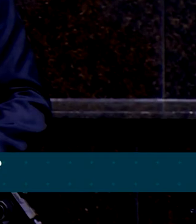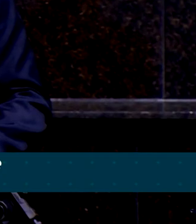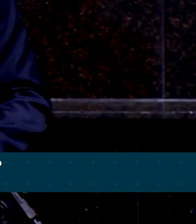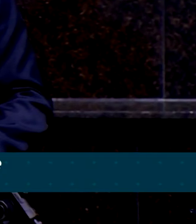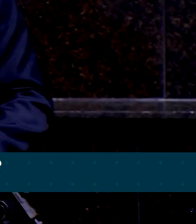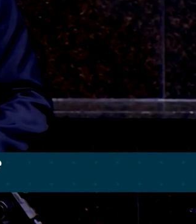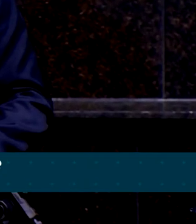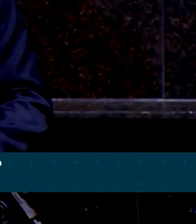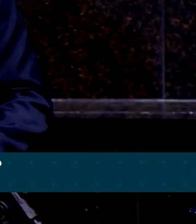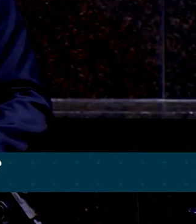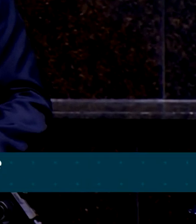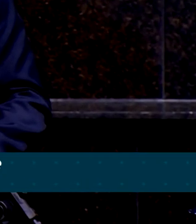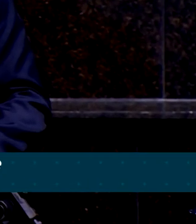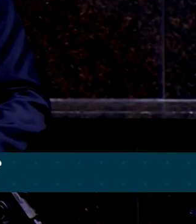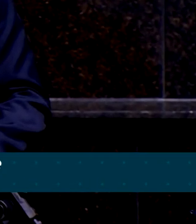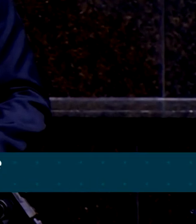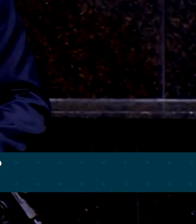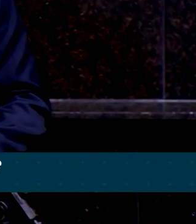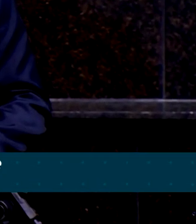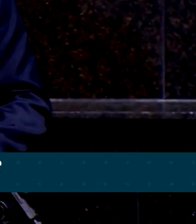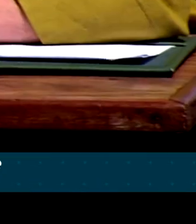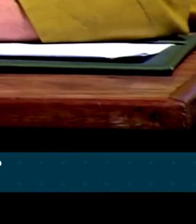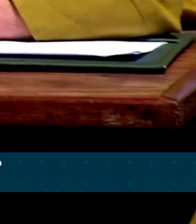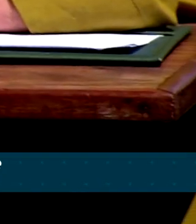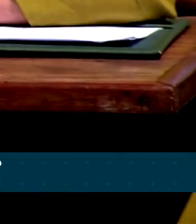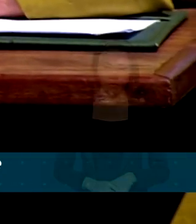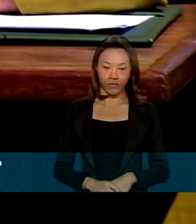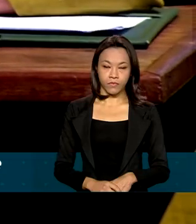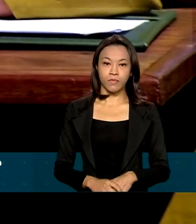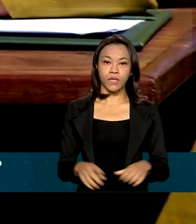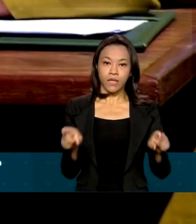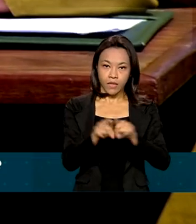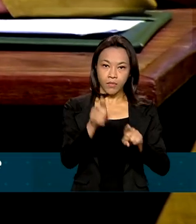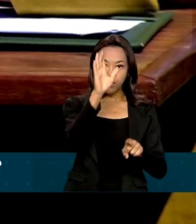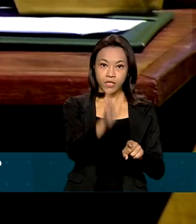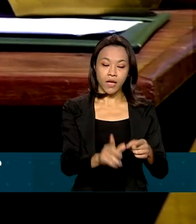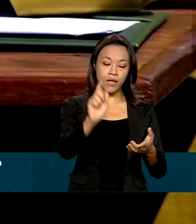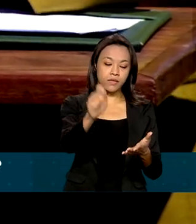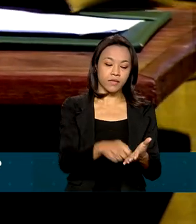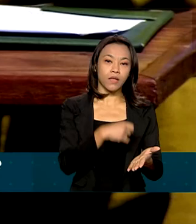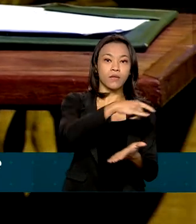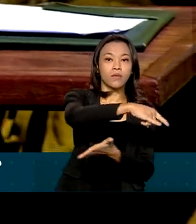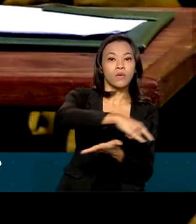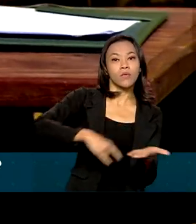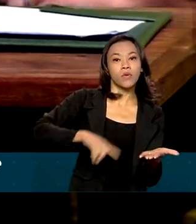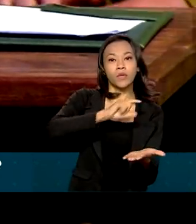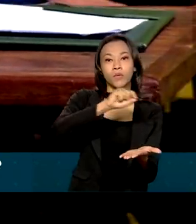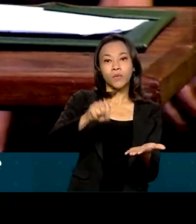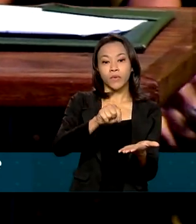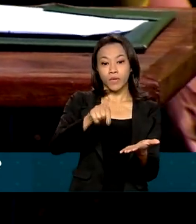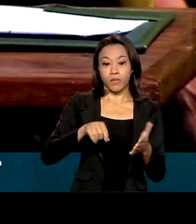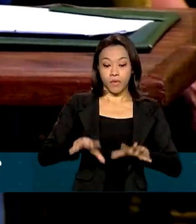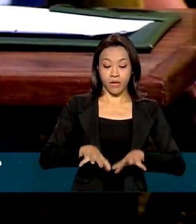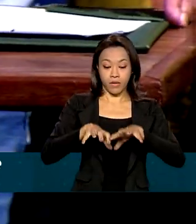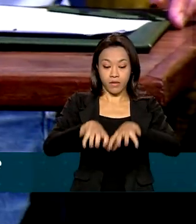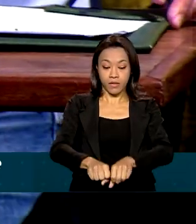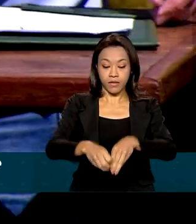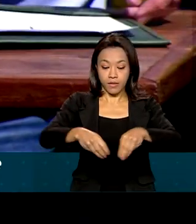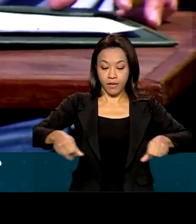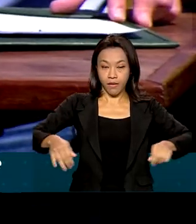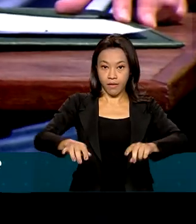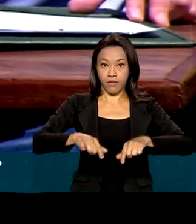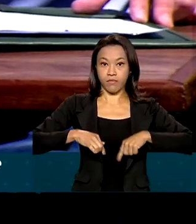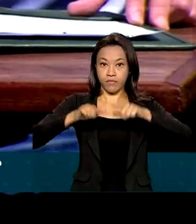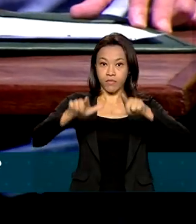colabora e teme ao seu Deus. Também foi assinado um acordo para regularização fundiária de duas